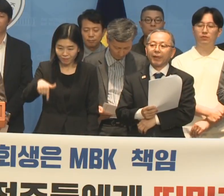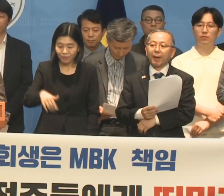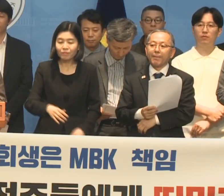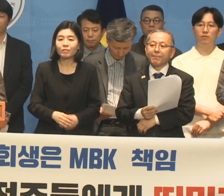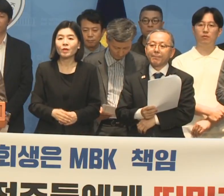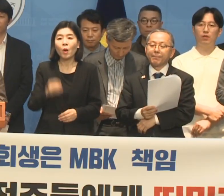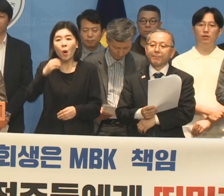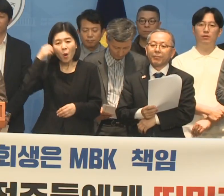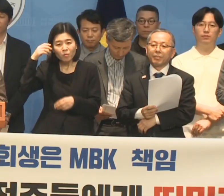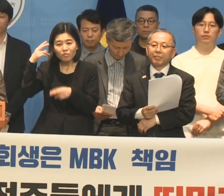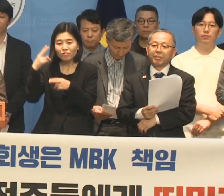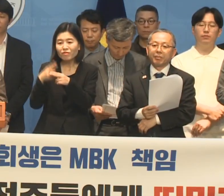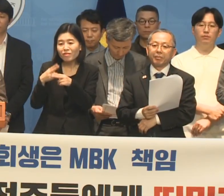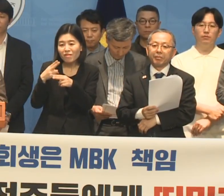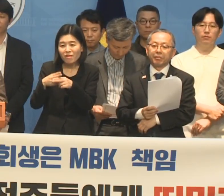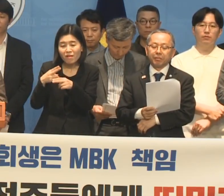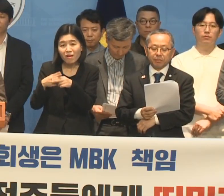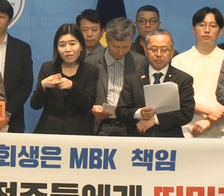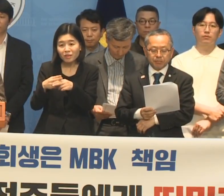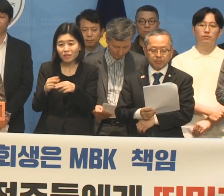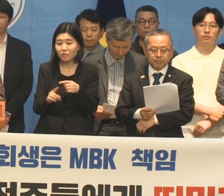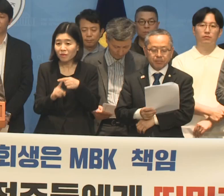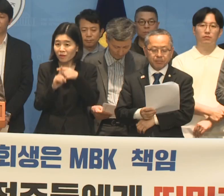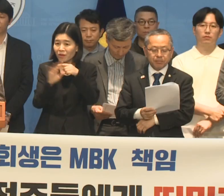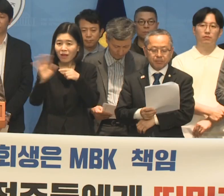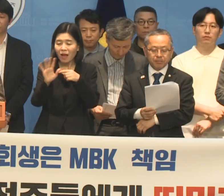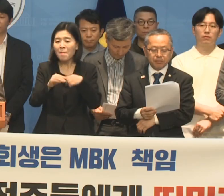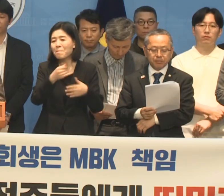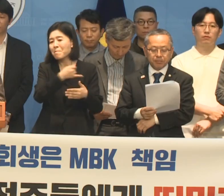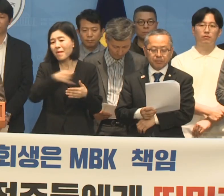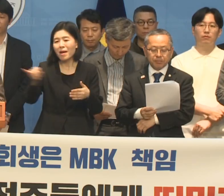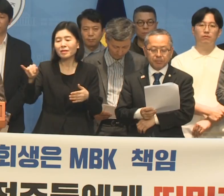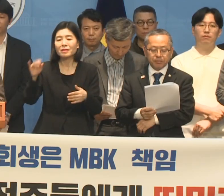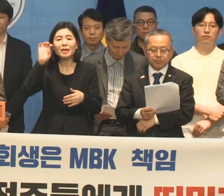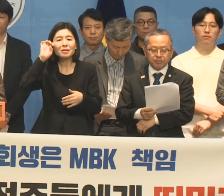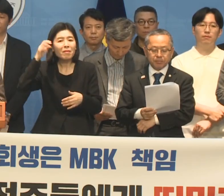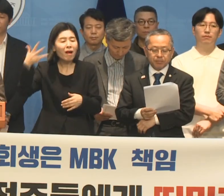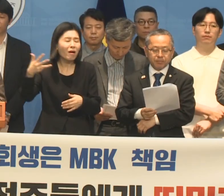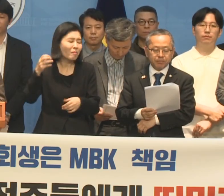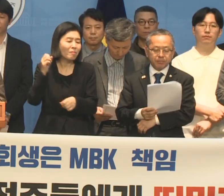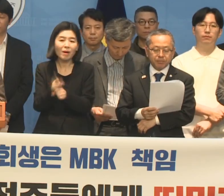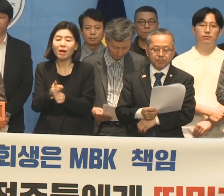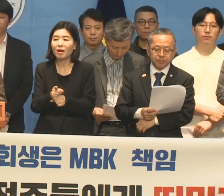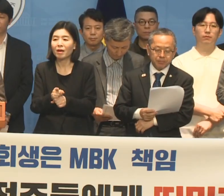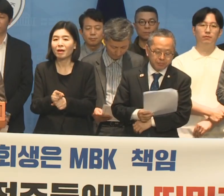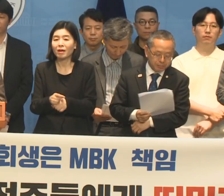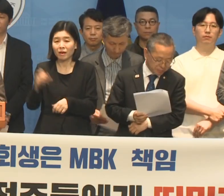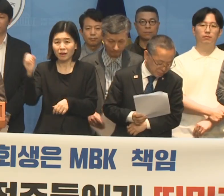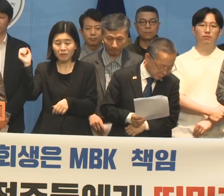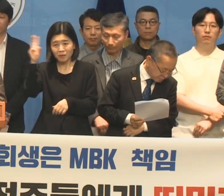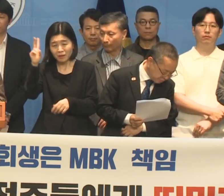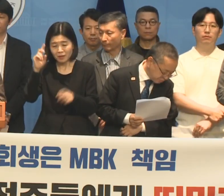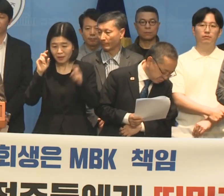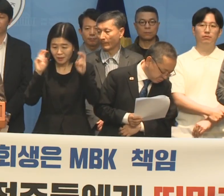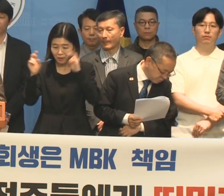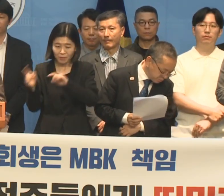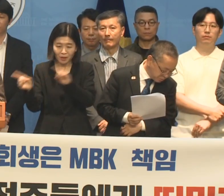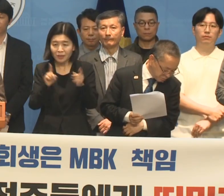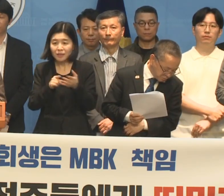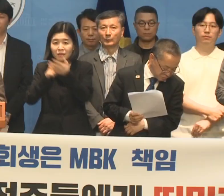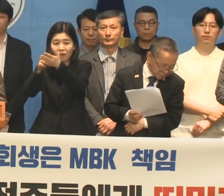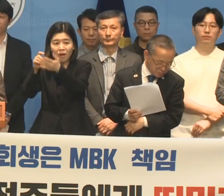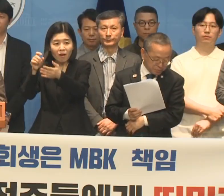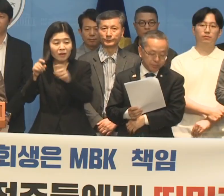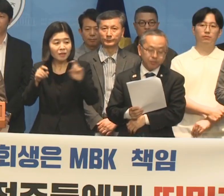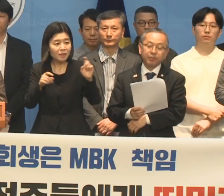홈플러스가 홈마이너스가 된 지 벌써 48일째입니다. 홈플러스의 기습적인 기업회생 신청으로 10만 명의